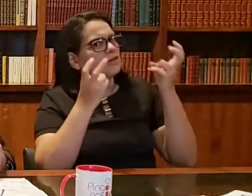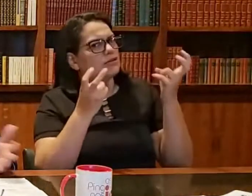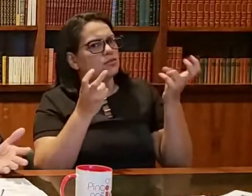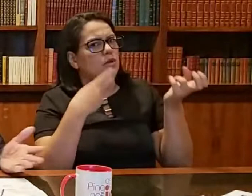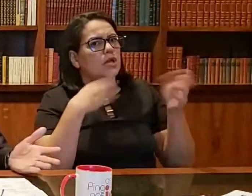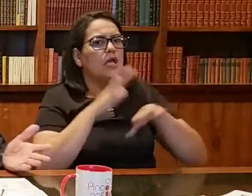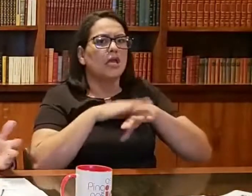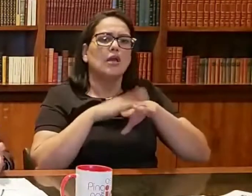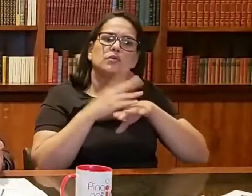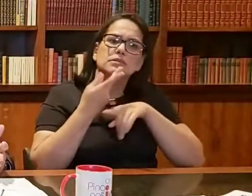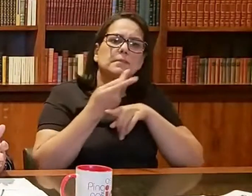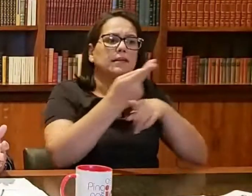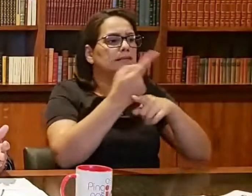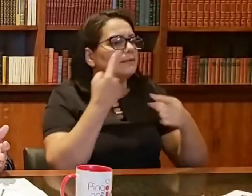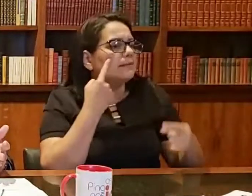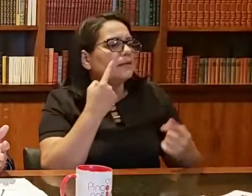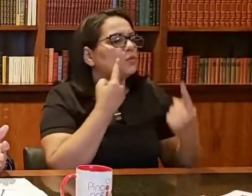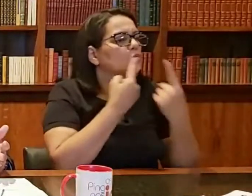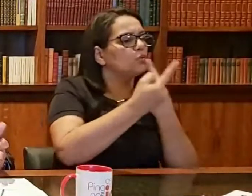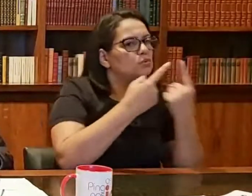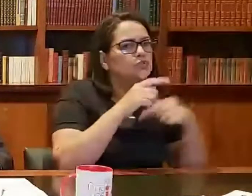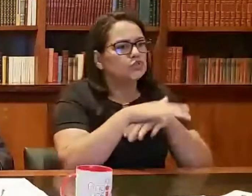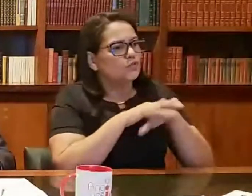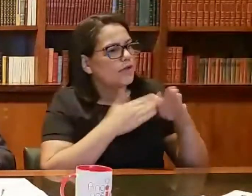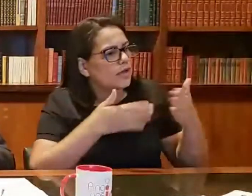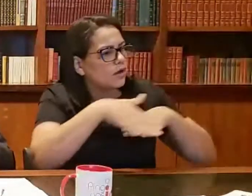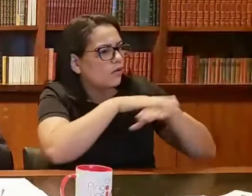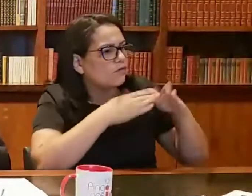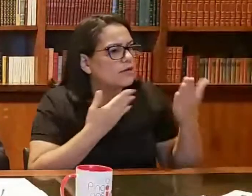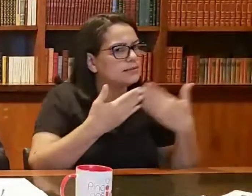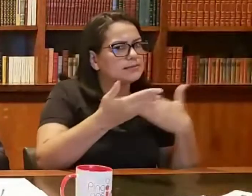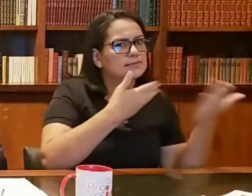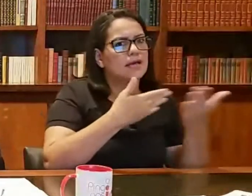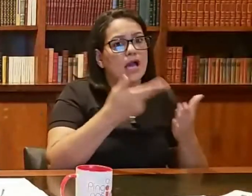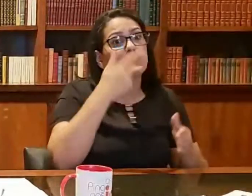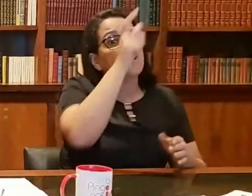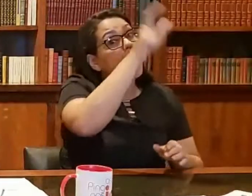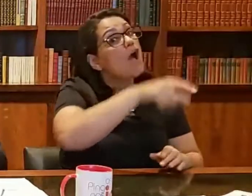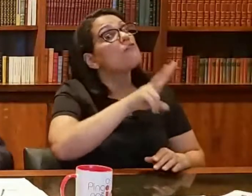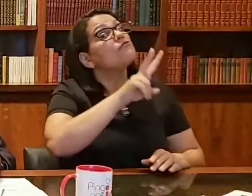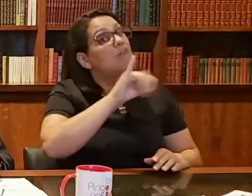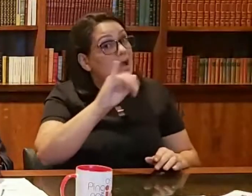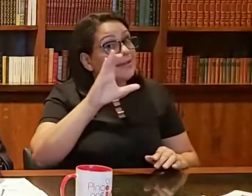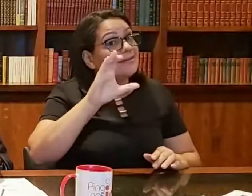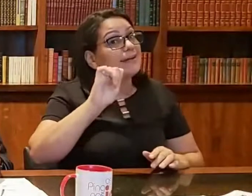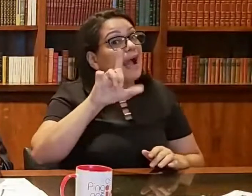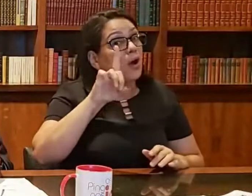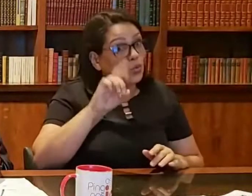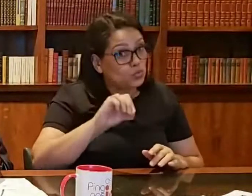Busco o diálogo com alguns. Falo que o caldo vai entornar.